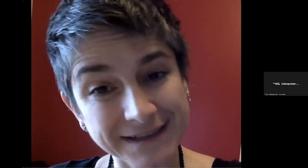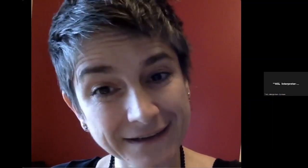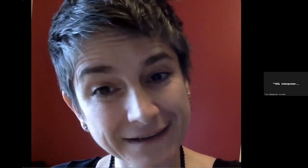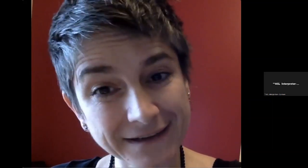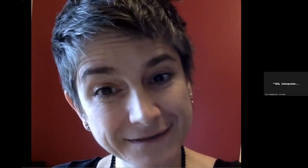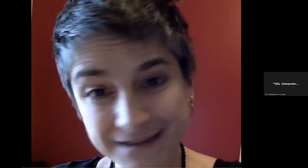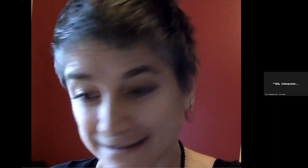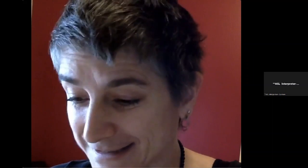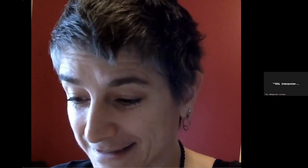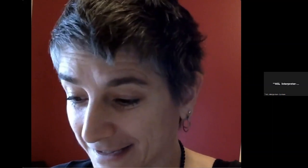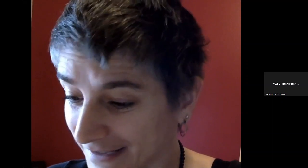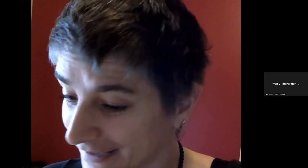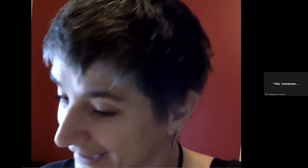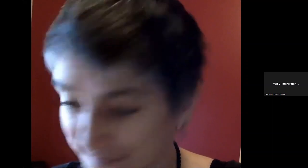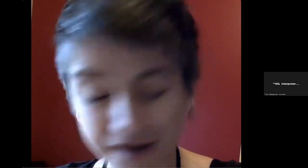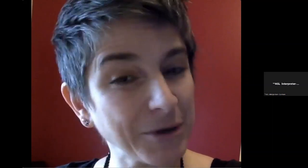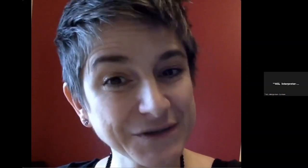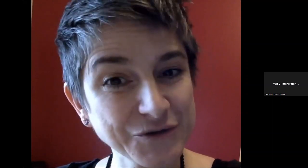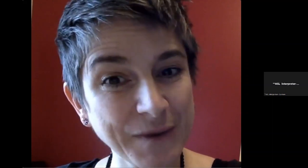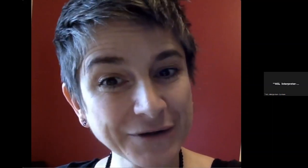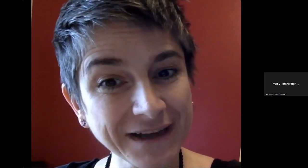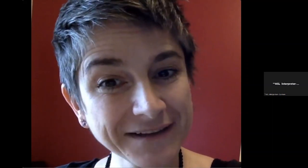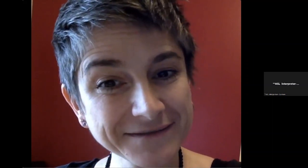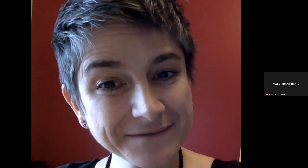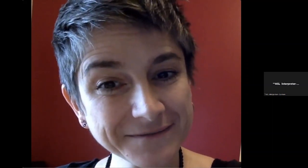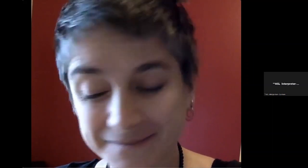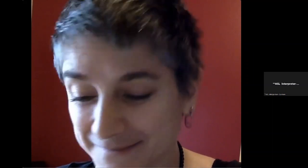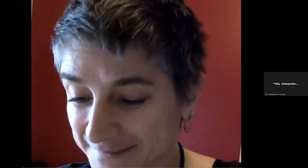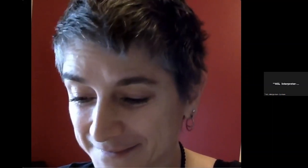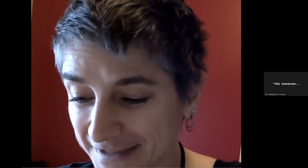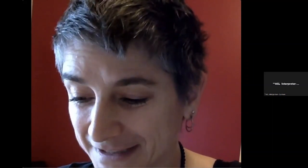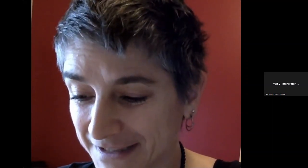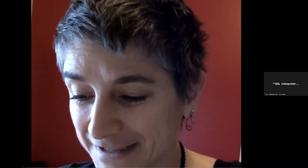aime les siens, c'est-à-dire à se faire passer dessus par un train.